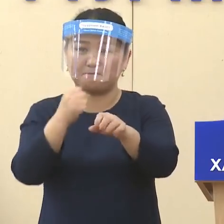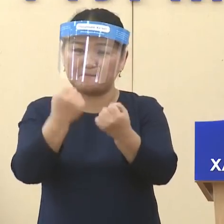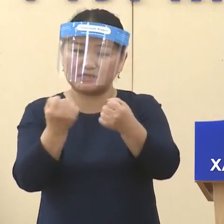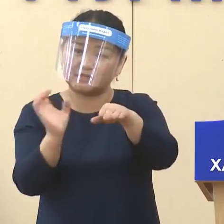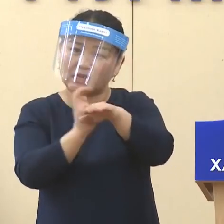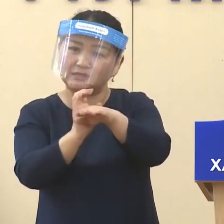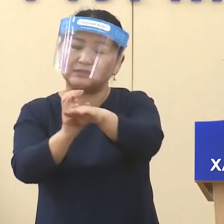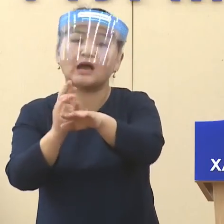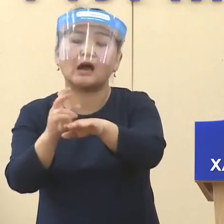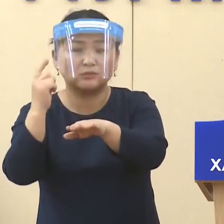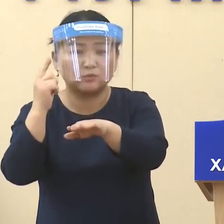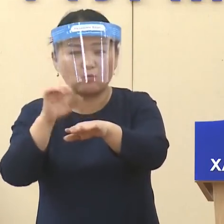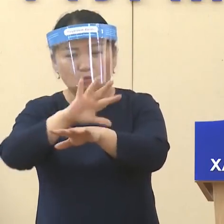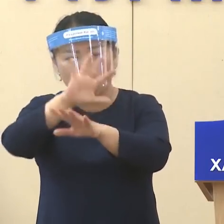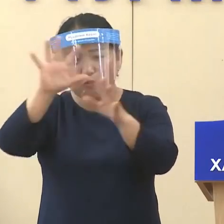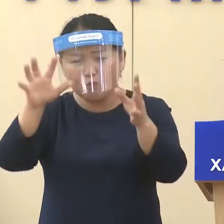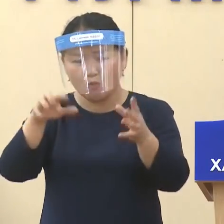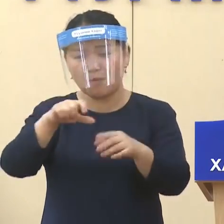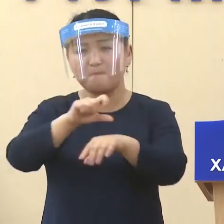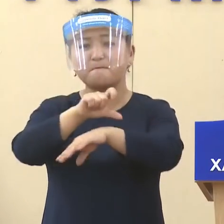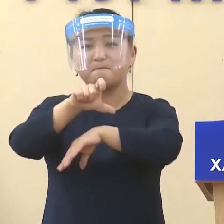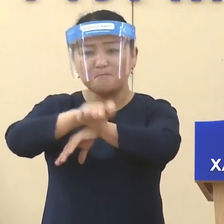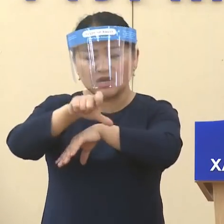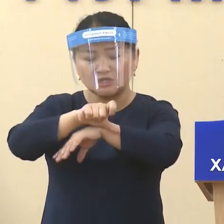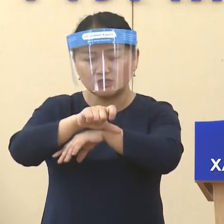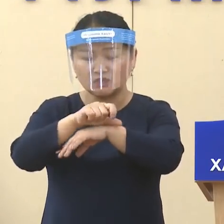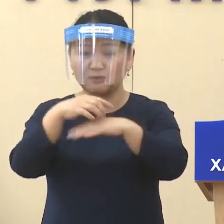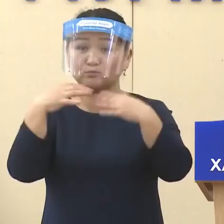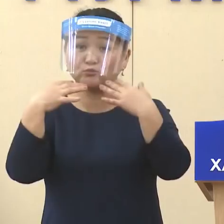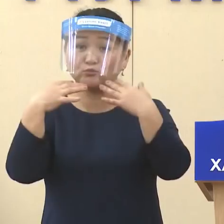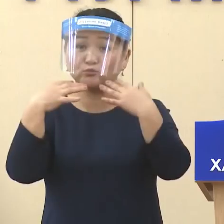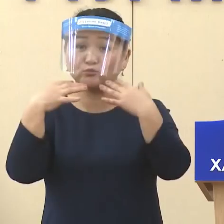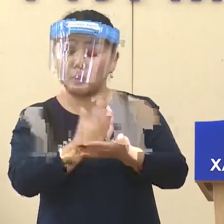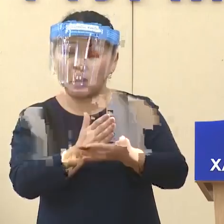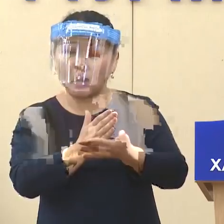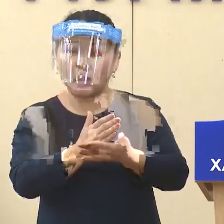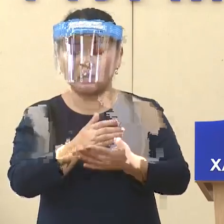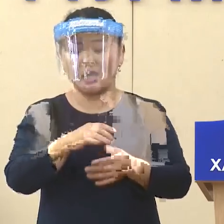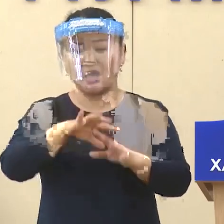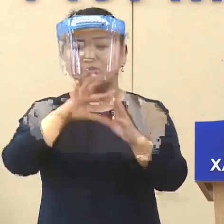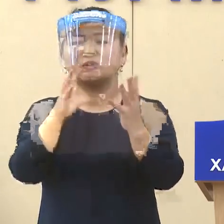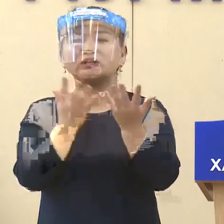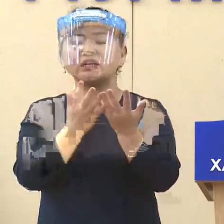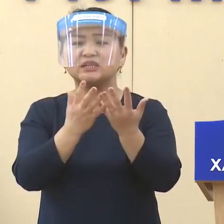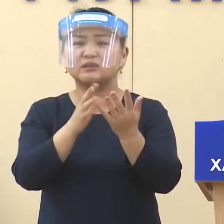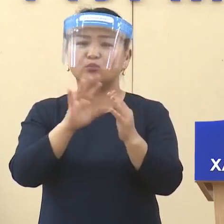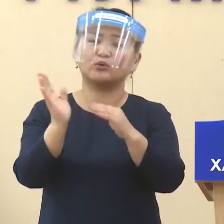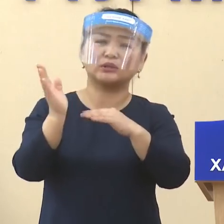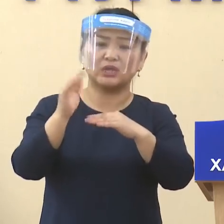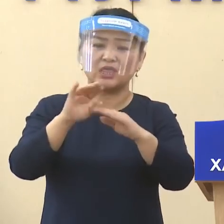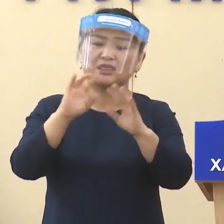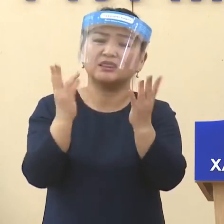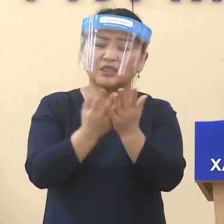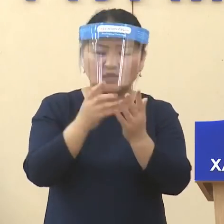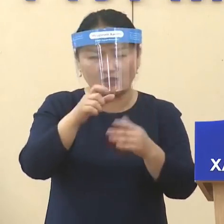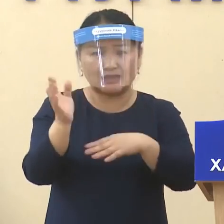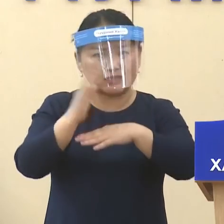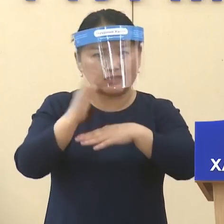гарсан байна. Дэлхийн нийтэд бол маш олон тооны нас баралт гараад нэг дорн бүүнөр нэгэд оршуулж байгаа тохиолдлыг бол